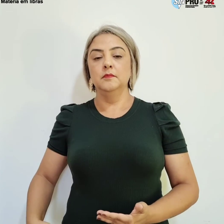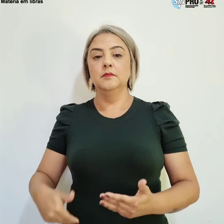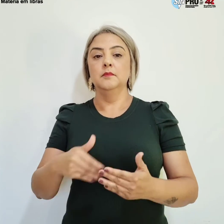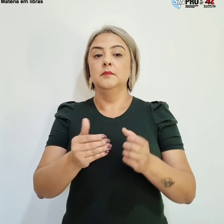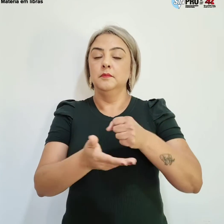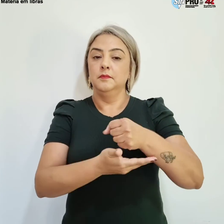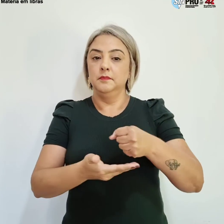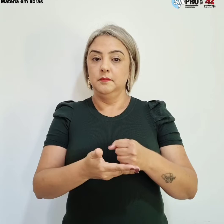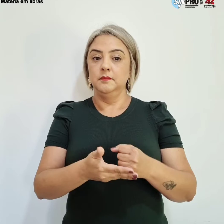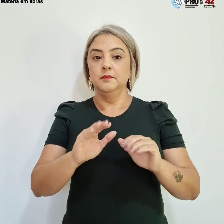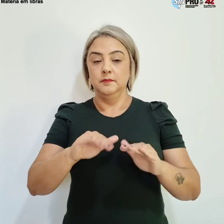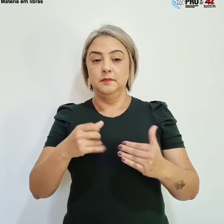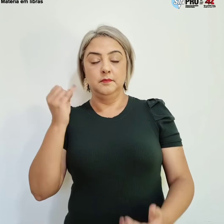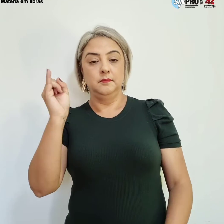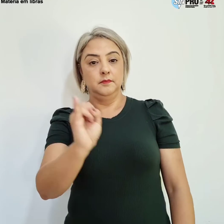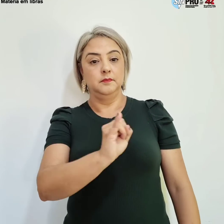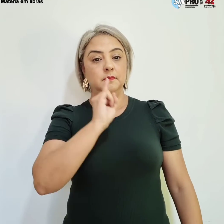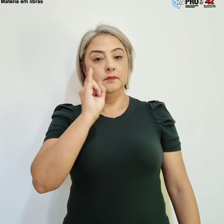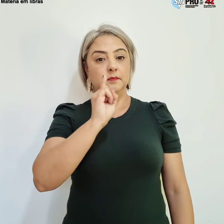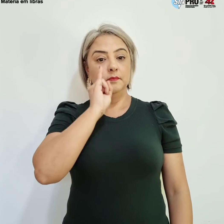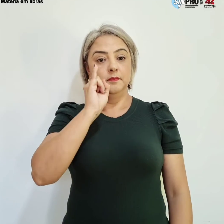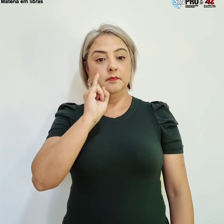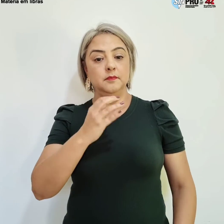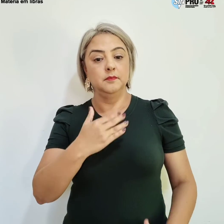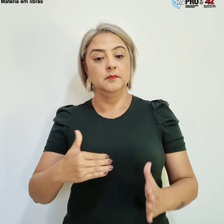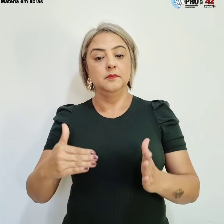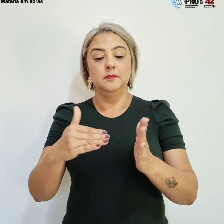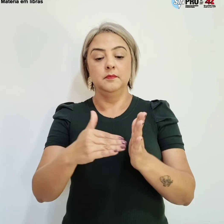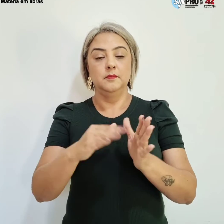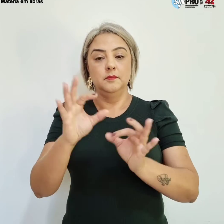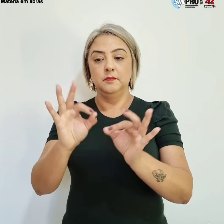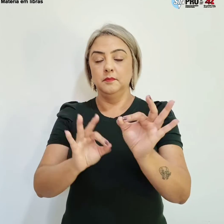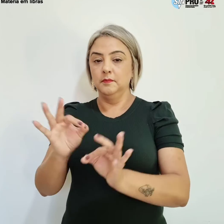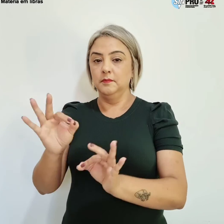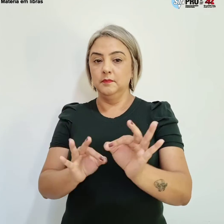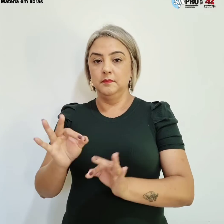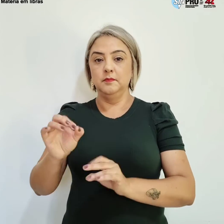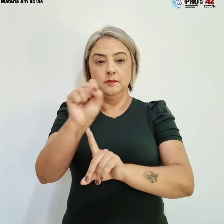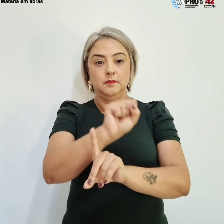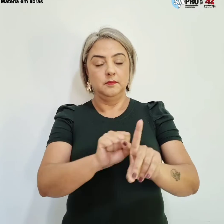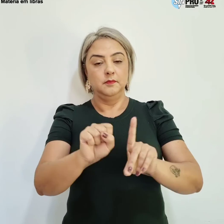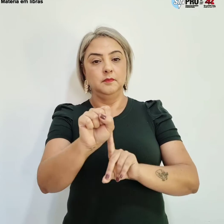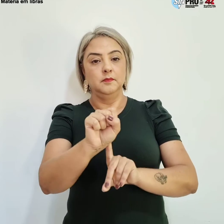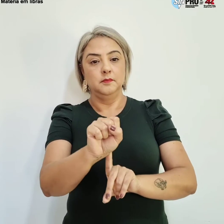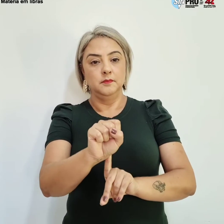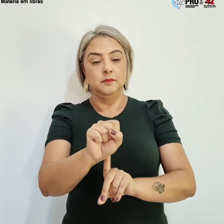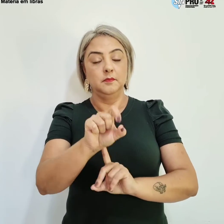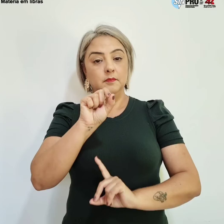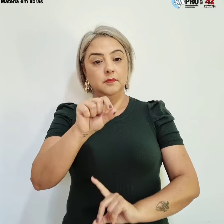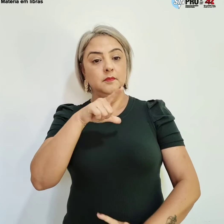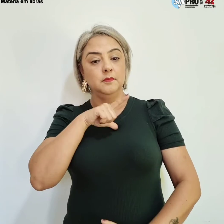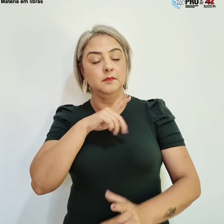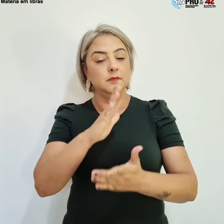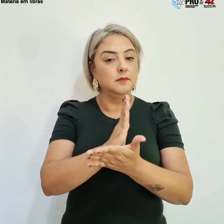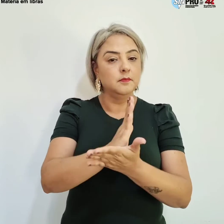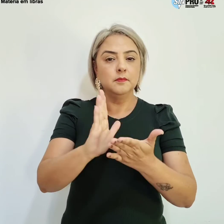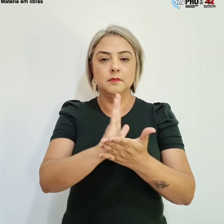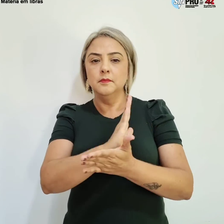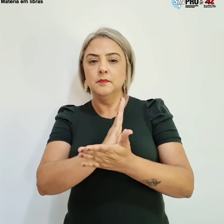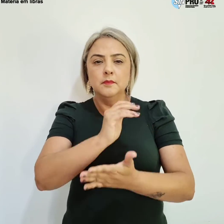Então, é muito importante que todas as organizações da sociedade civil que têm alguma militância nas escolas